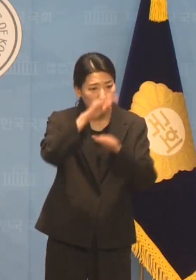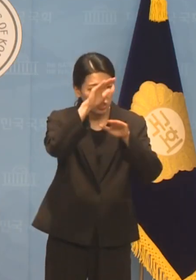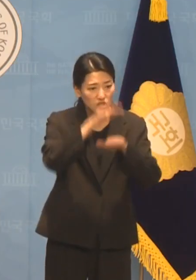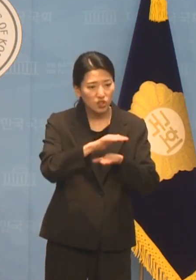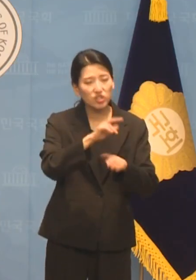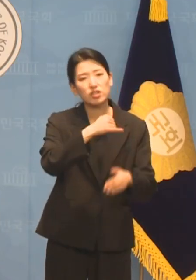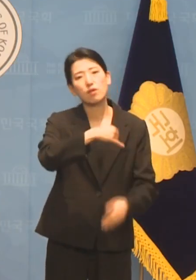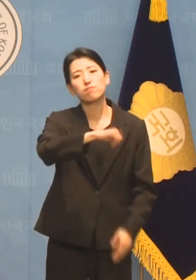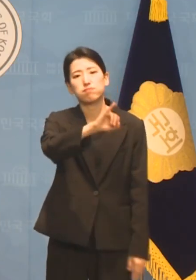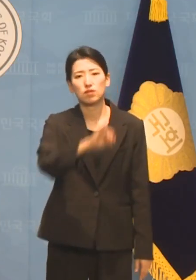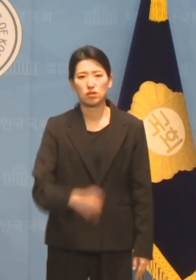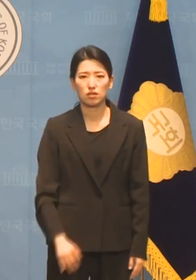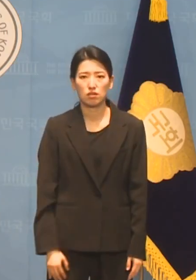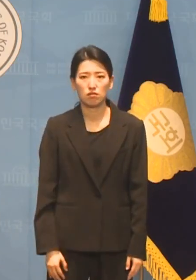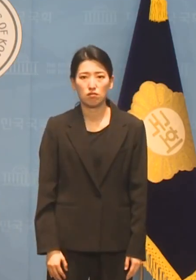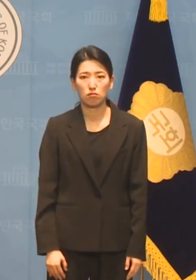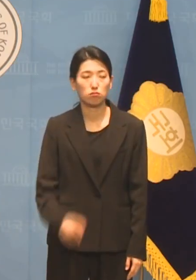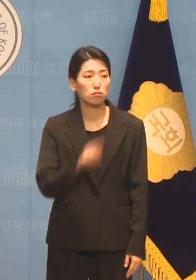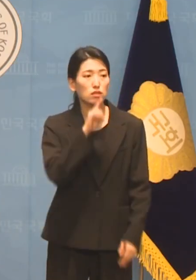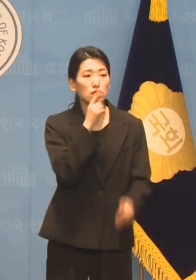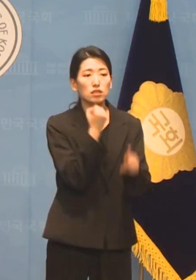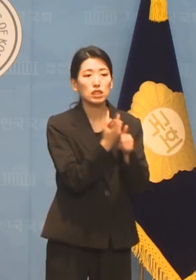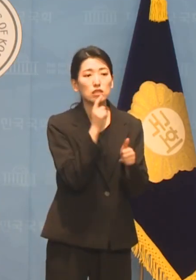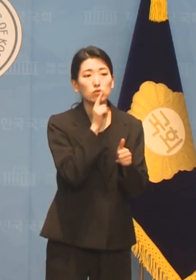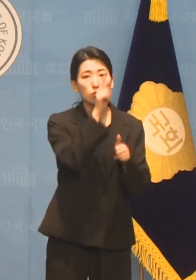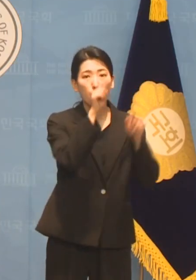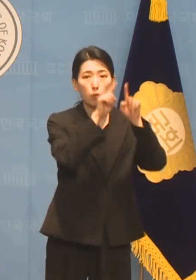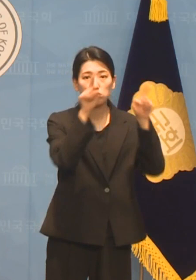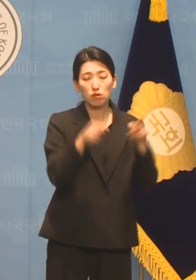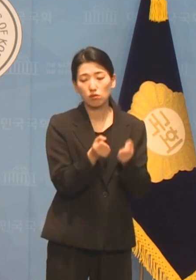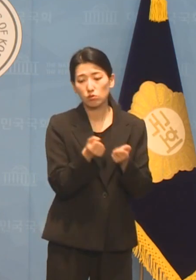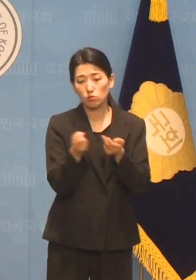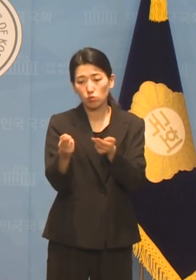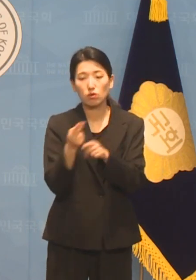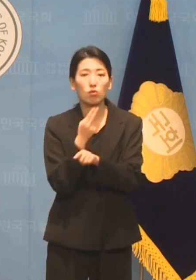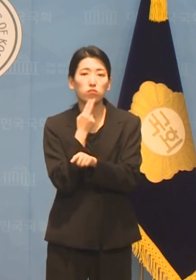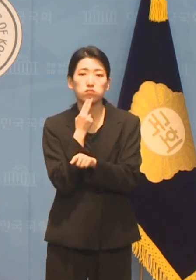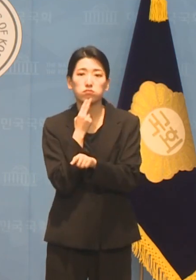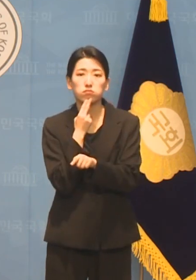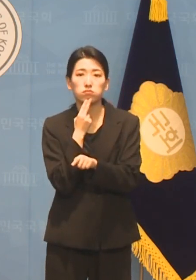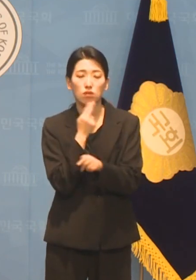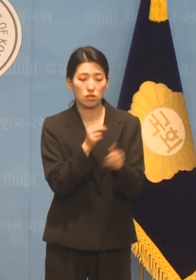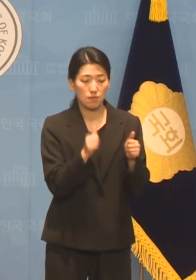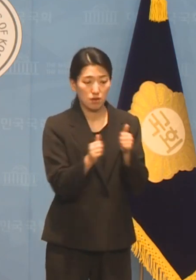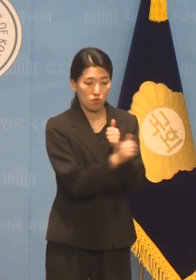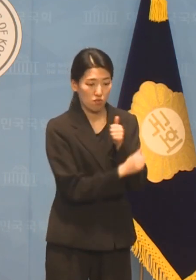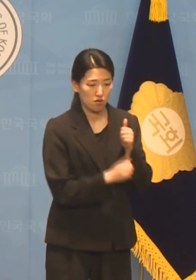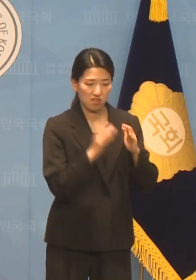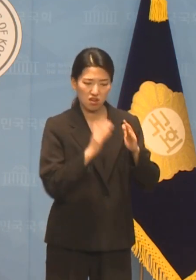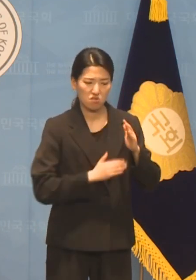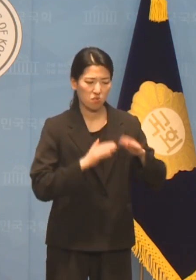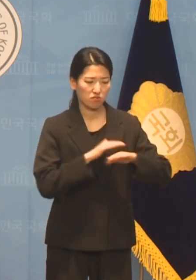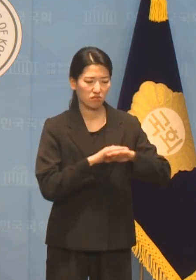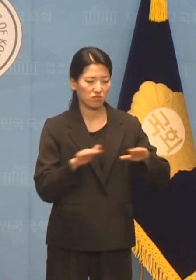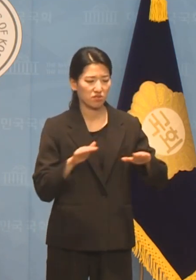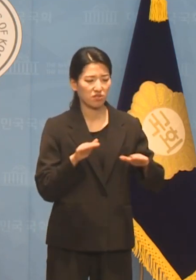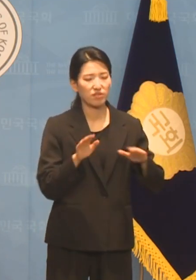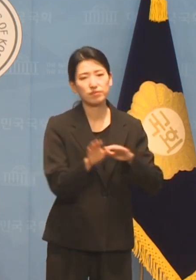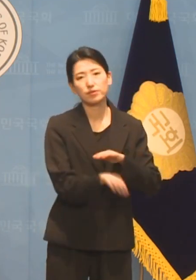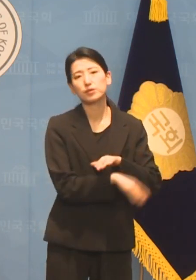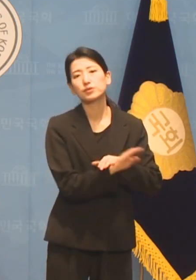문제였습니다. 기소장도 제대로 송달되지 않았고 재판위원회의 공정성도 담보되지